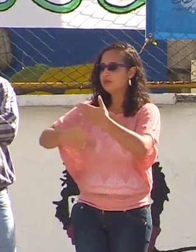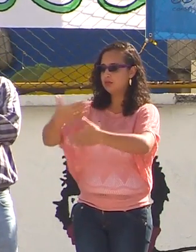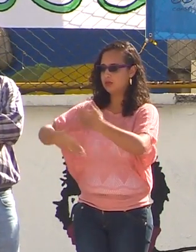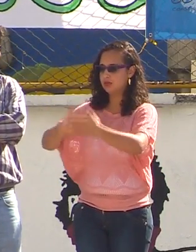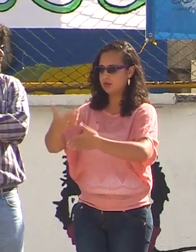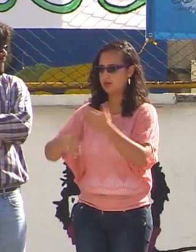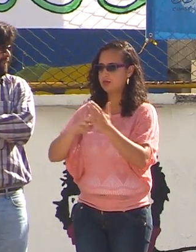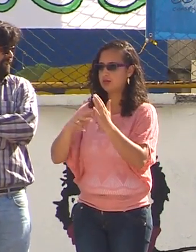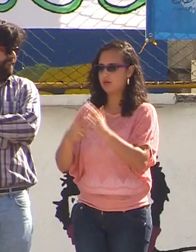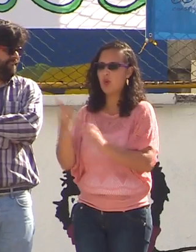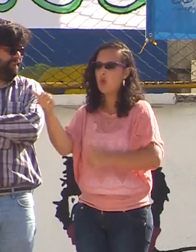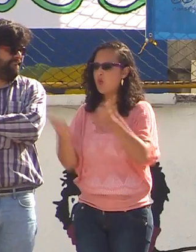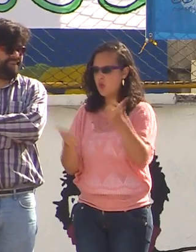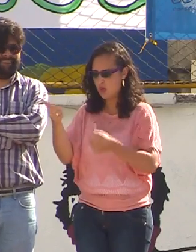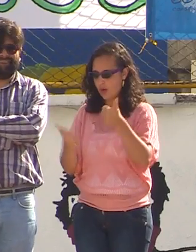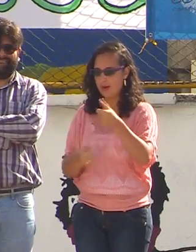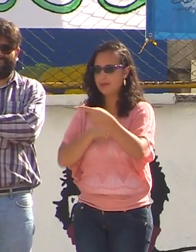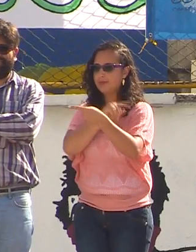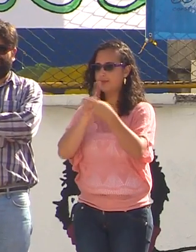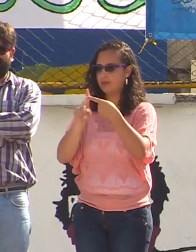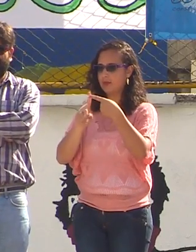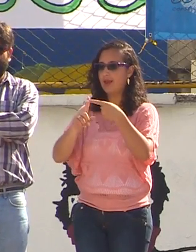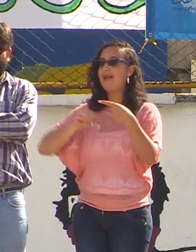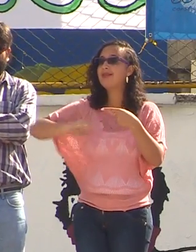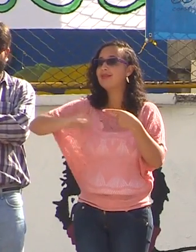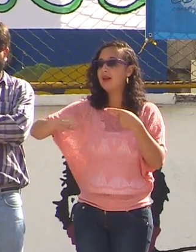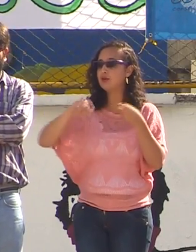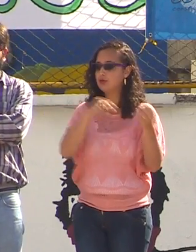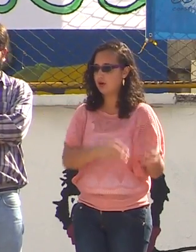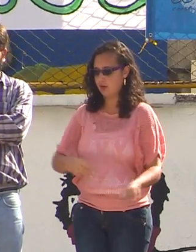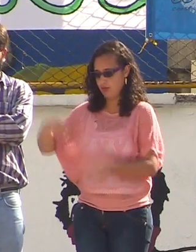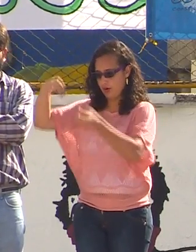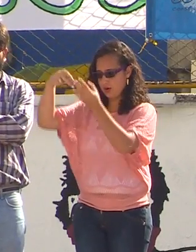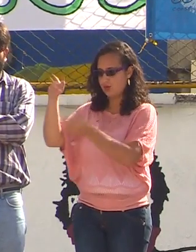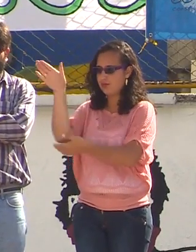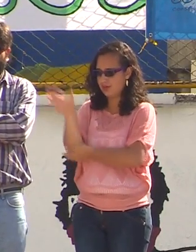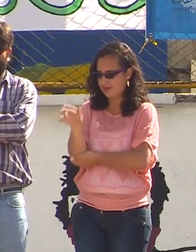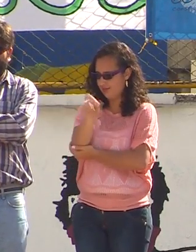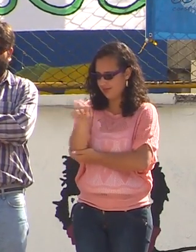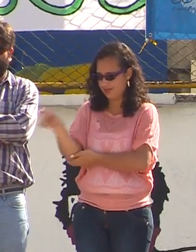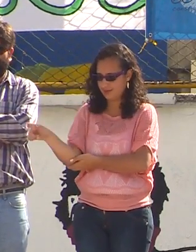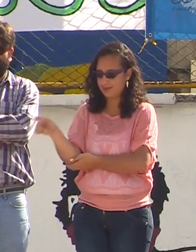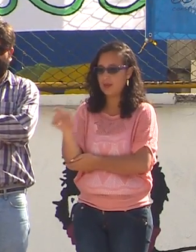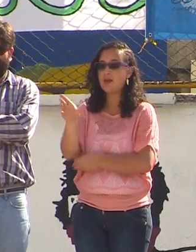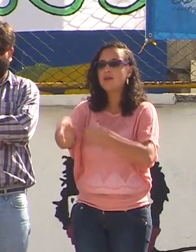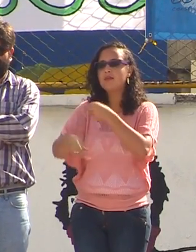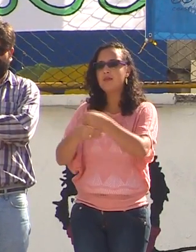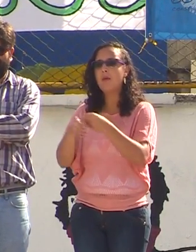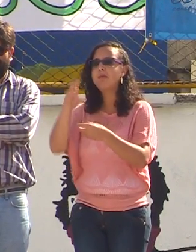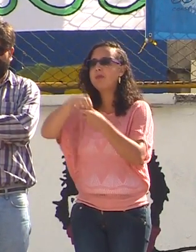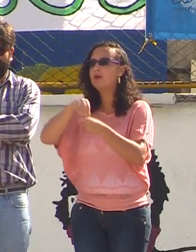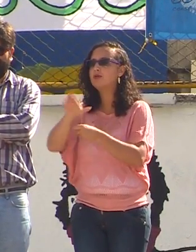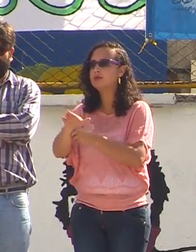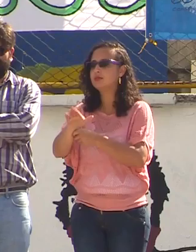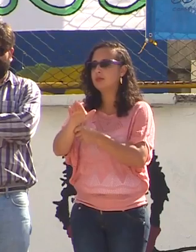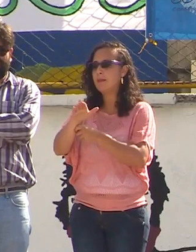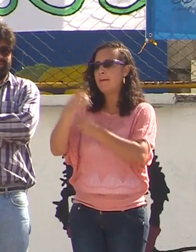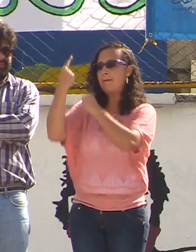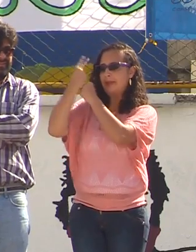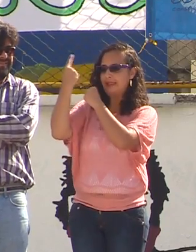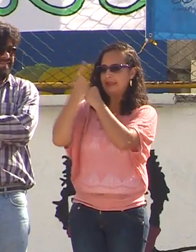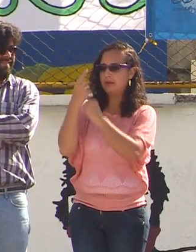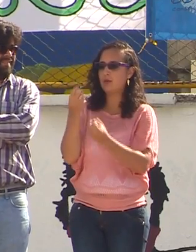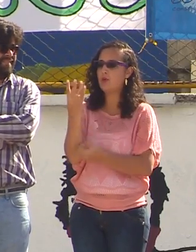otros, garantizando el derecho a la educación conforme a lo desarrollado en el principio 13 de